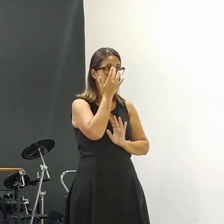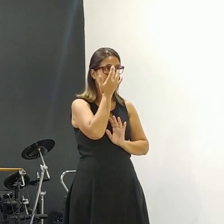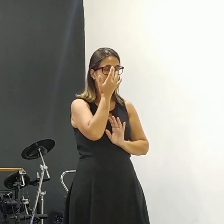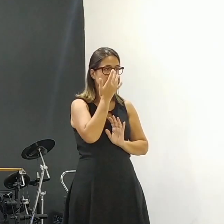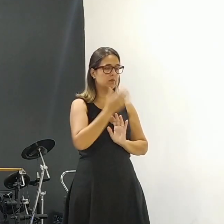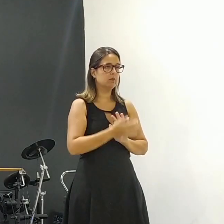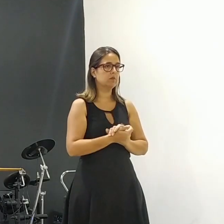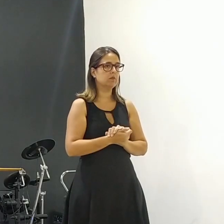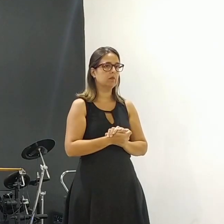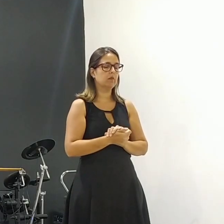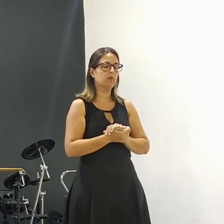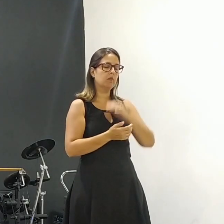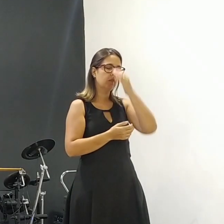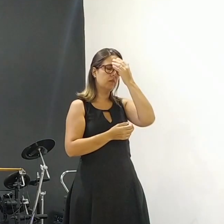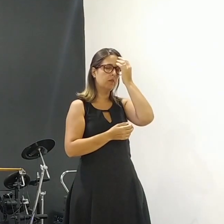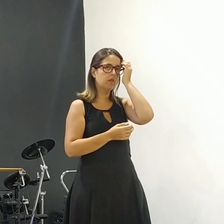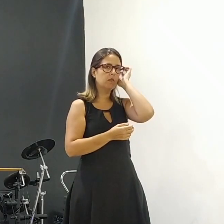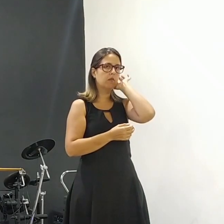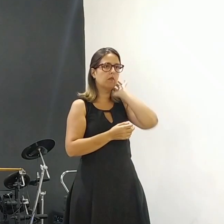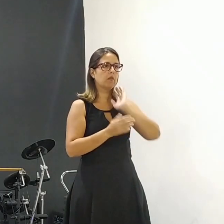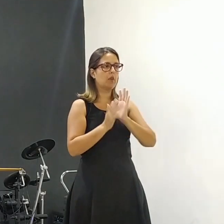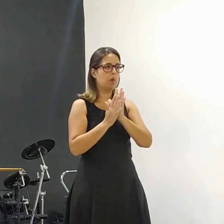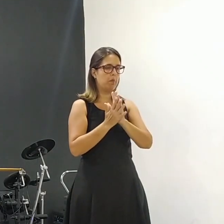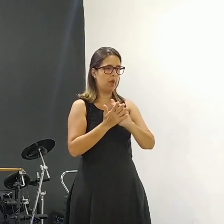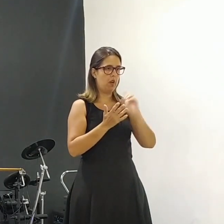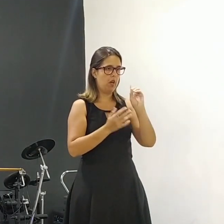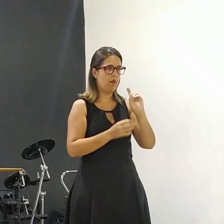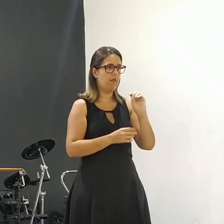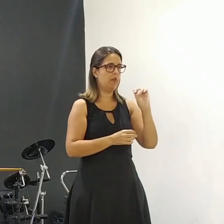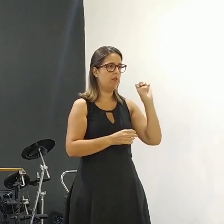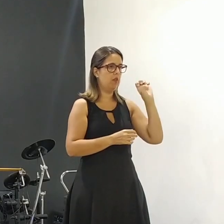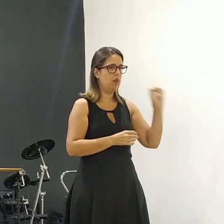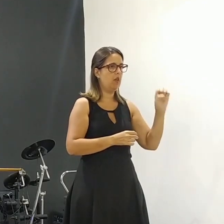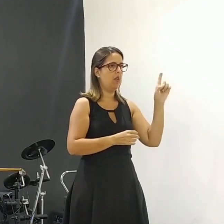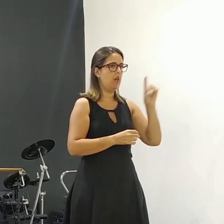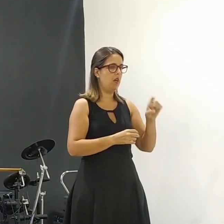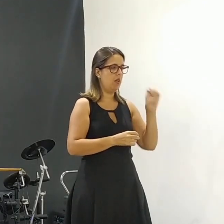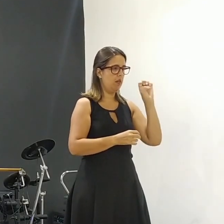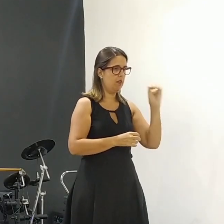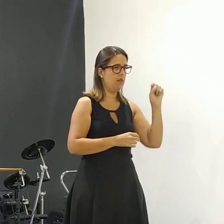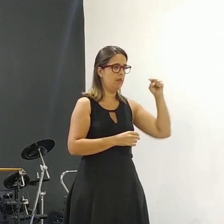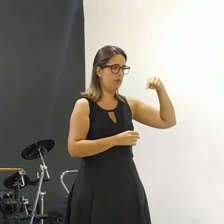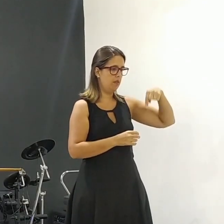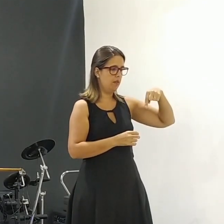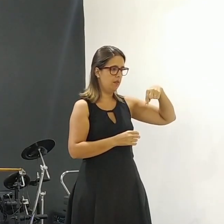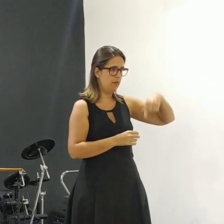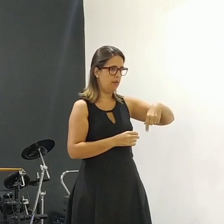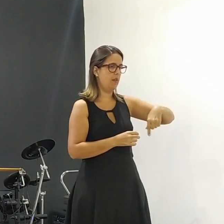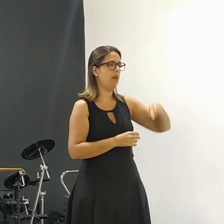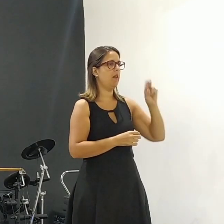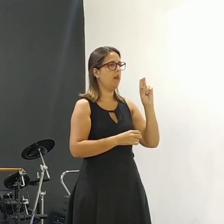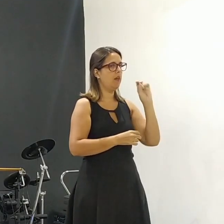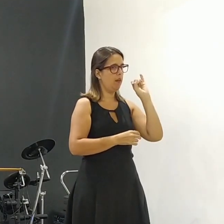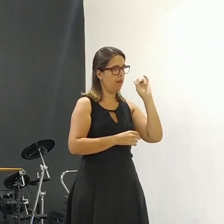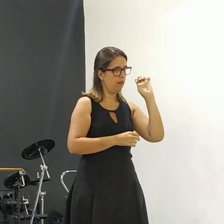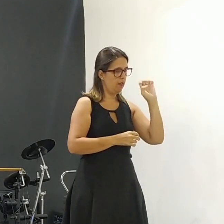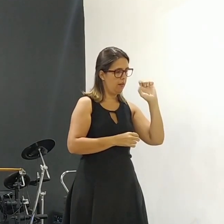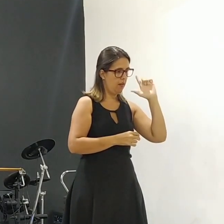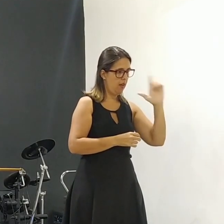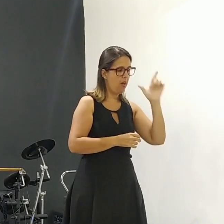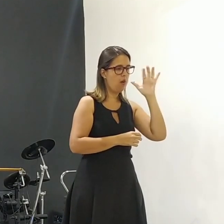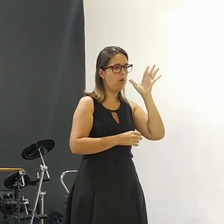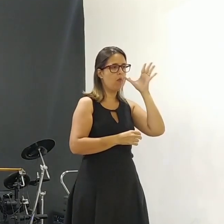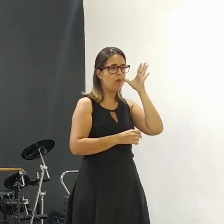Eu quero que você abra comigo ali em Ezequiel capítulo 47. Eu quero falar sobre a torrente das